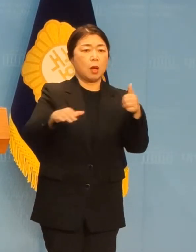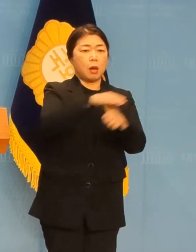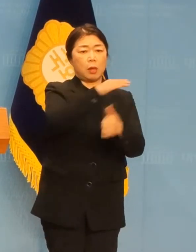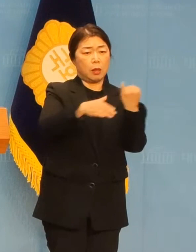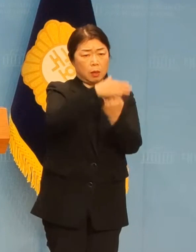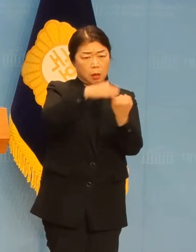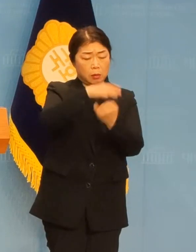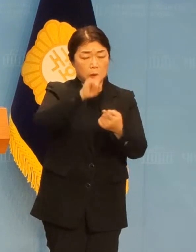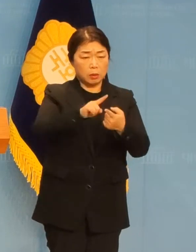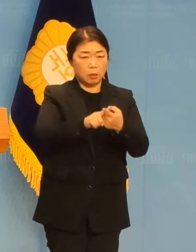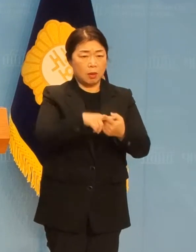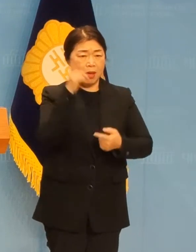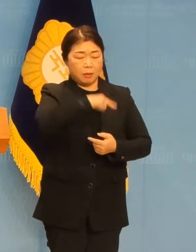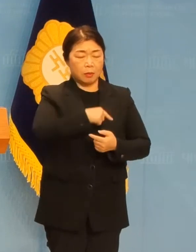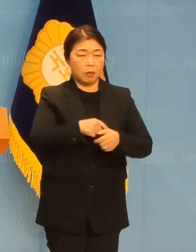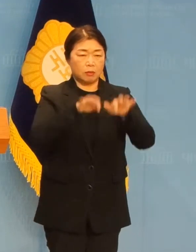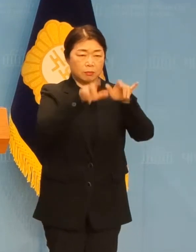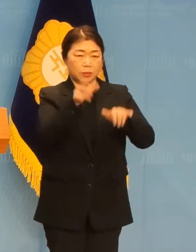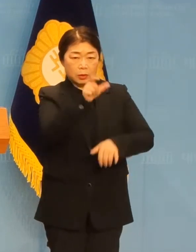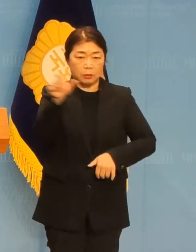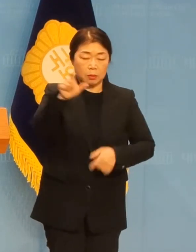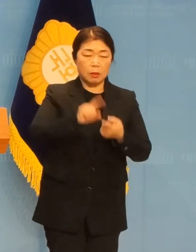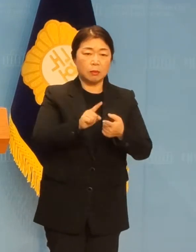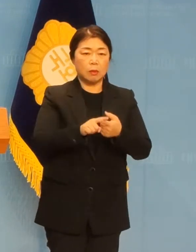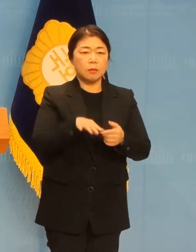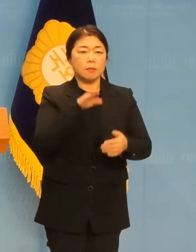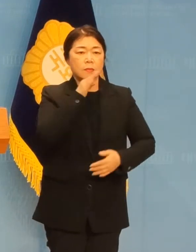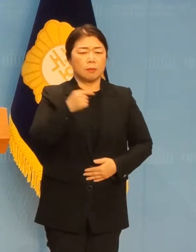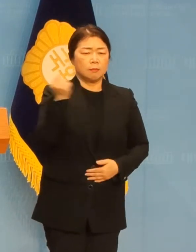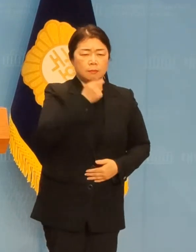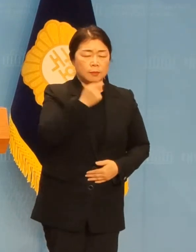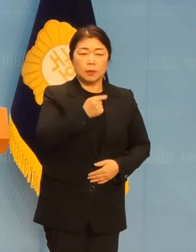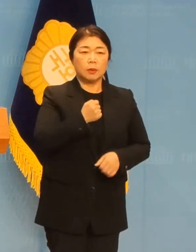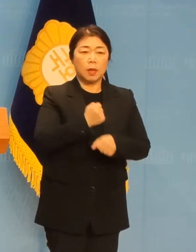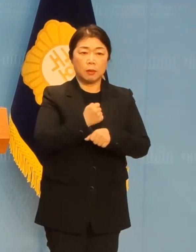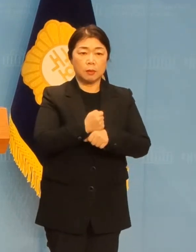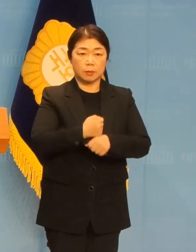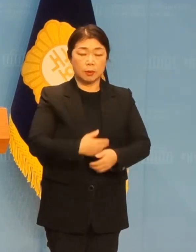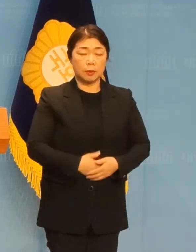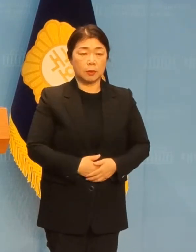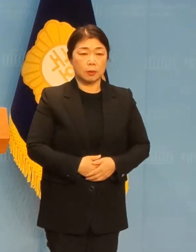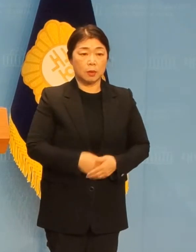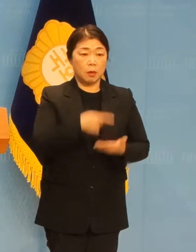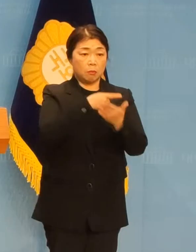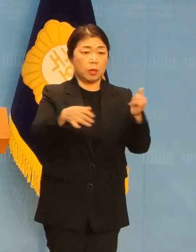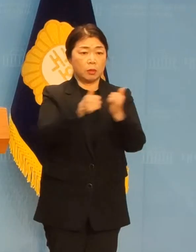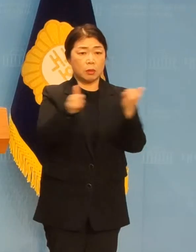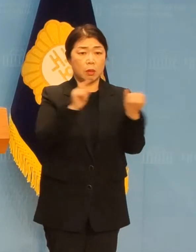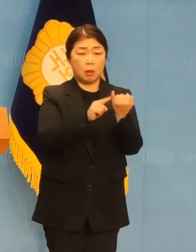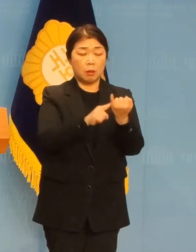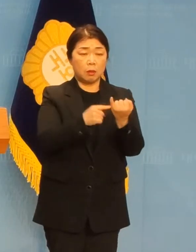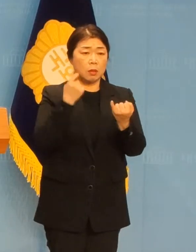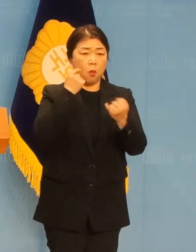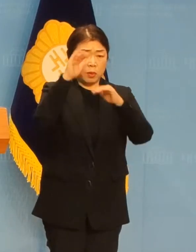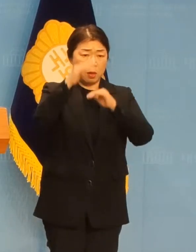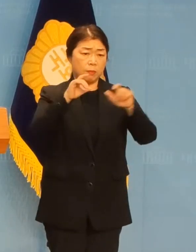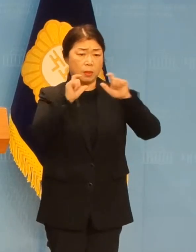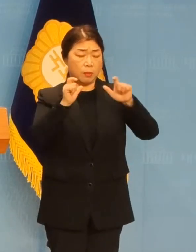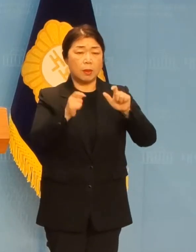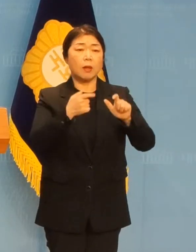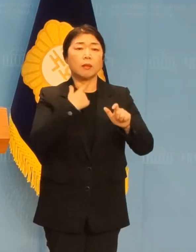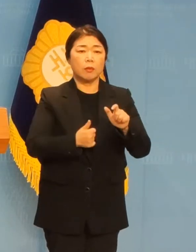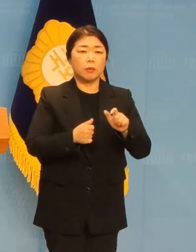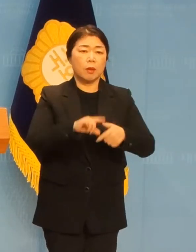댓글에 대해 가장 강력한 방법으로 대응하겠습니다. 피해자를 무고하고 허위사실로 명예를 훼손한